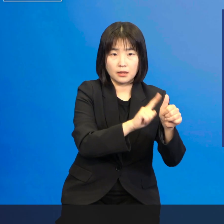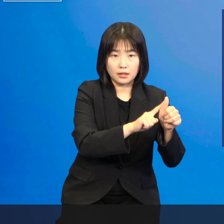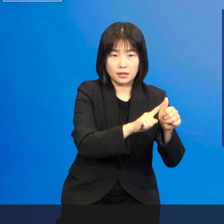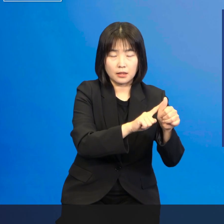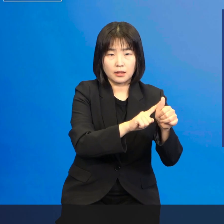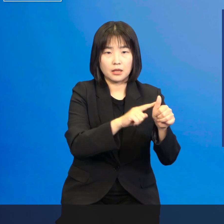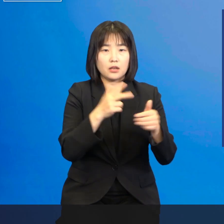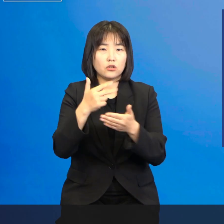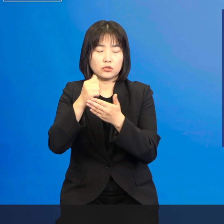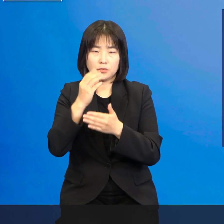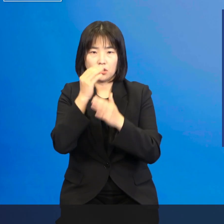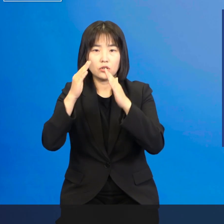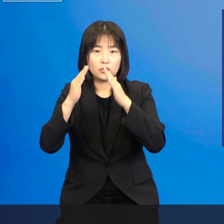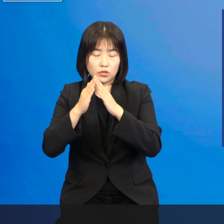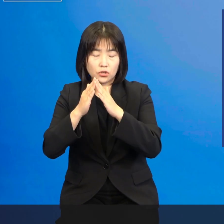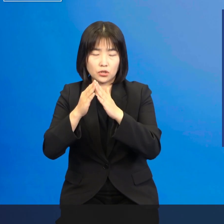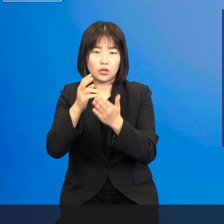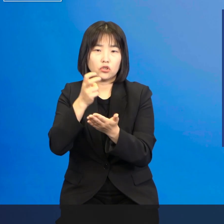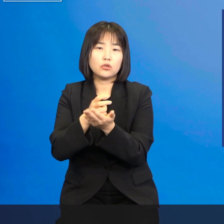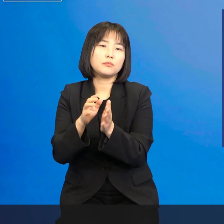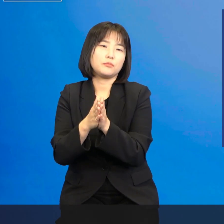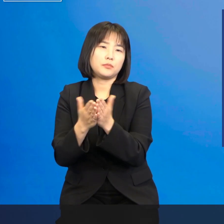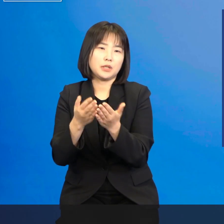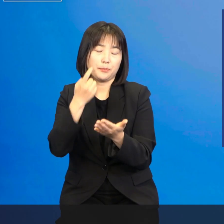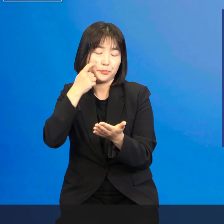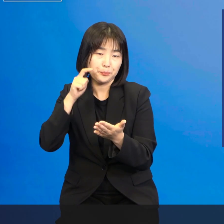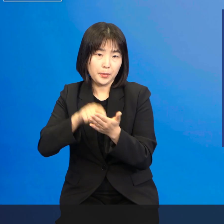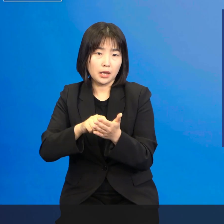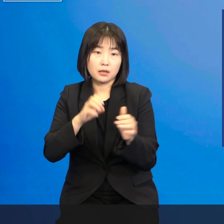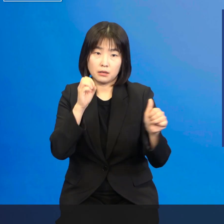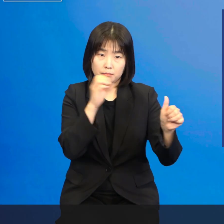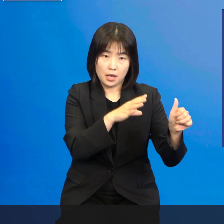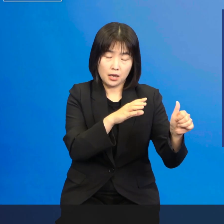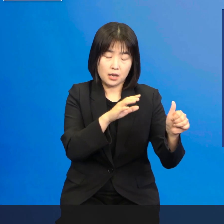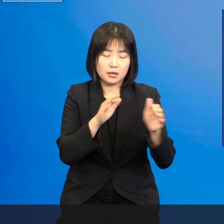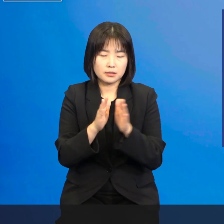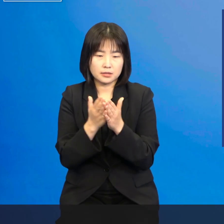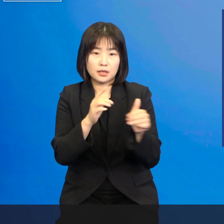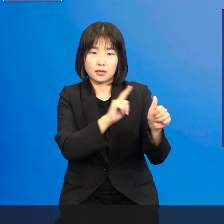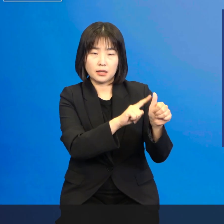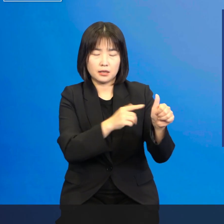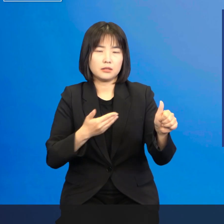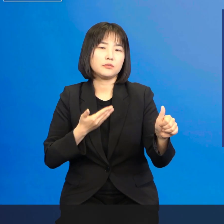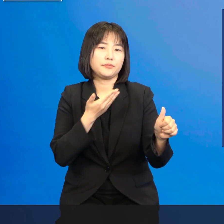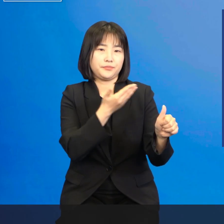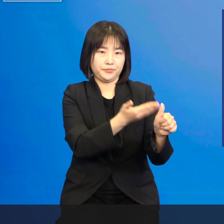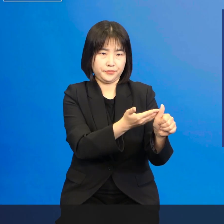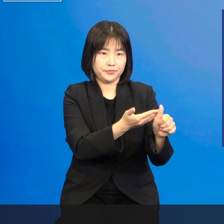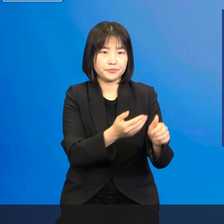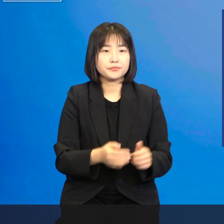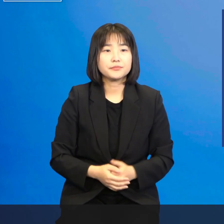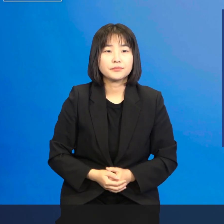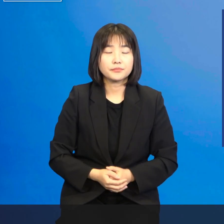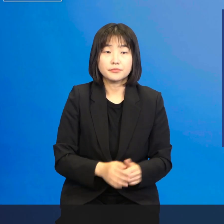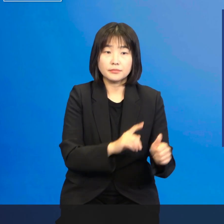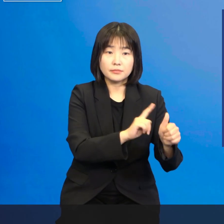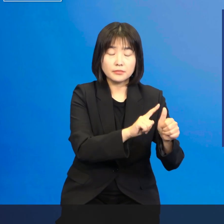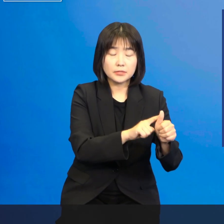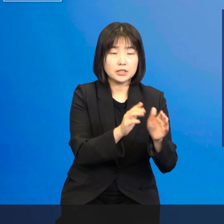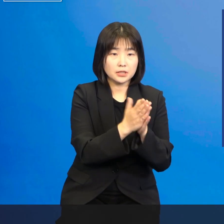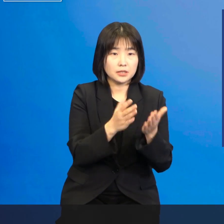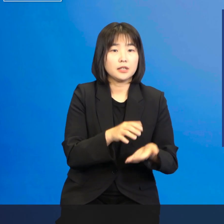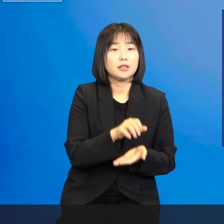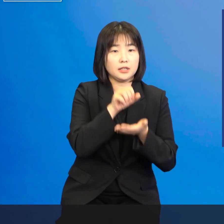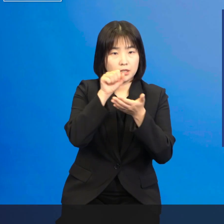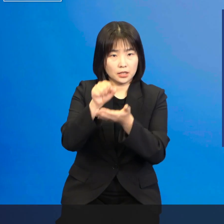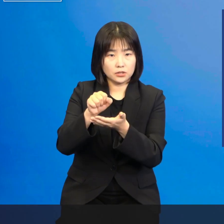자기가 주님의 성전에서 율법책을 발견하였다고 하면서 그 책을 사반에게 주었다. 사반이 그